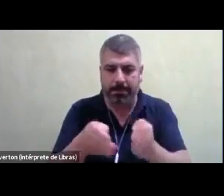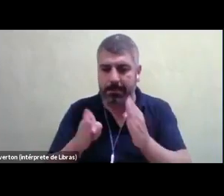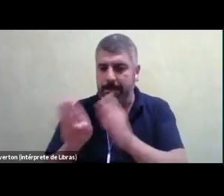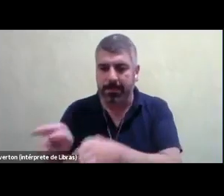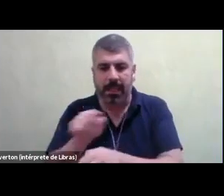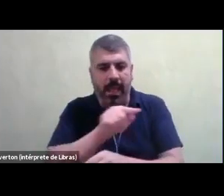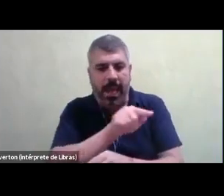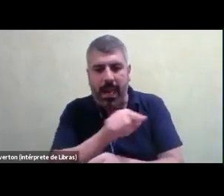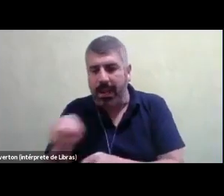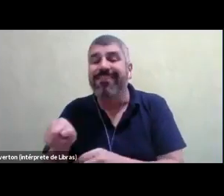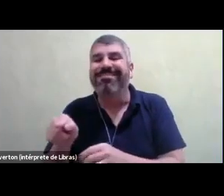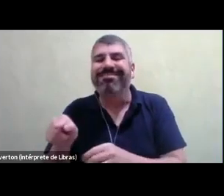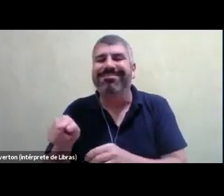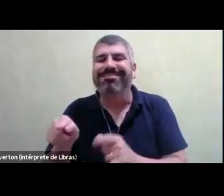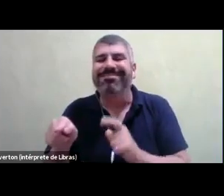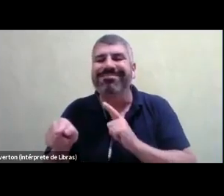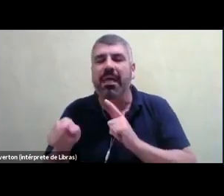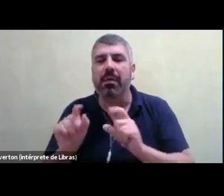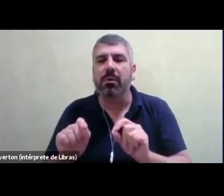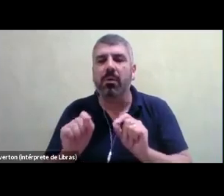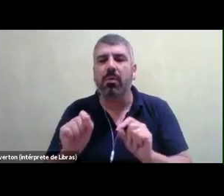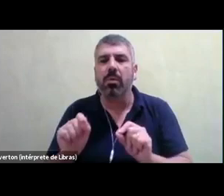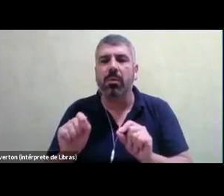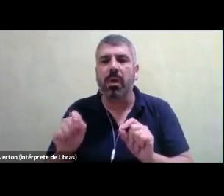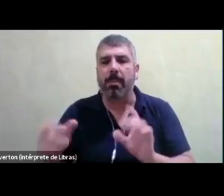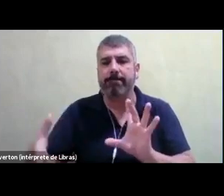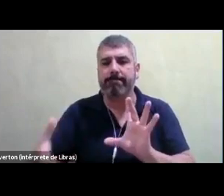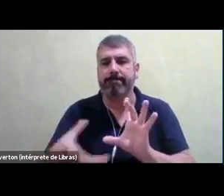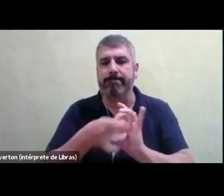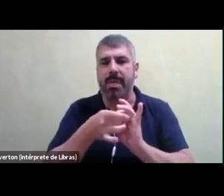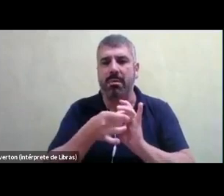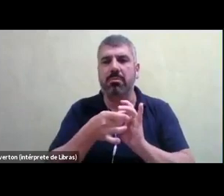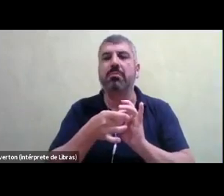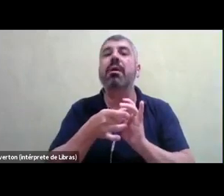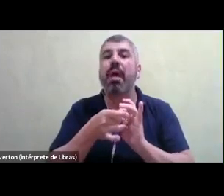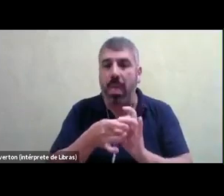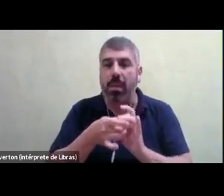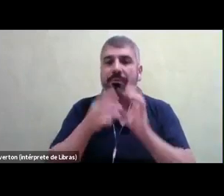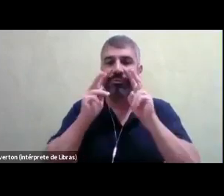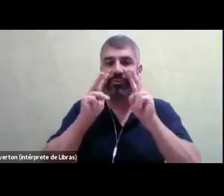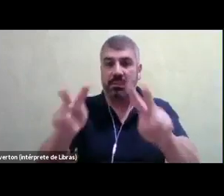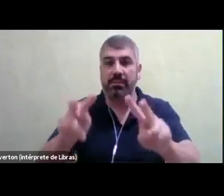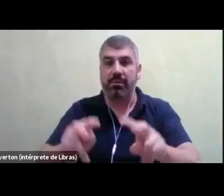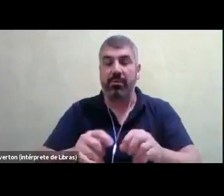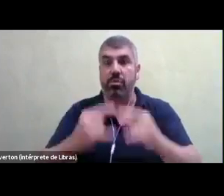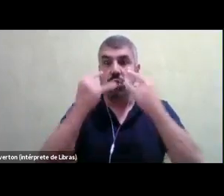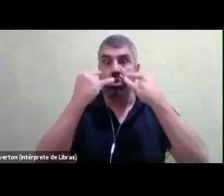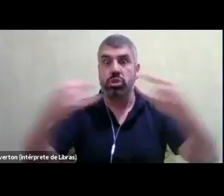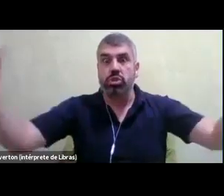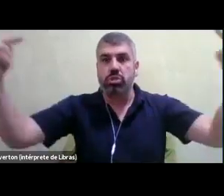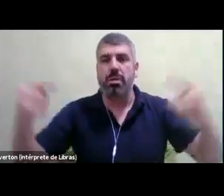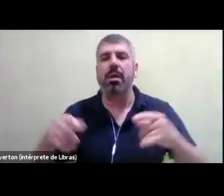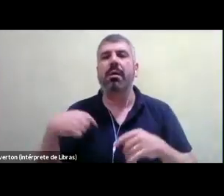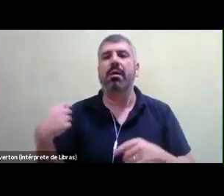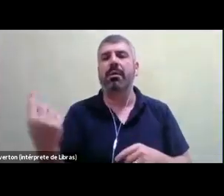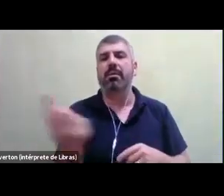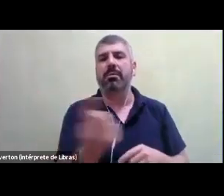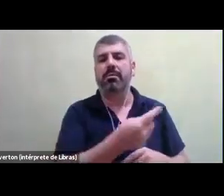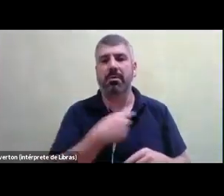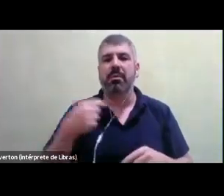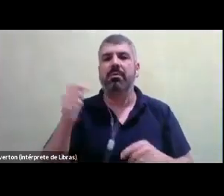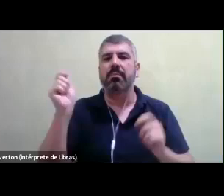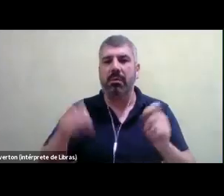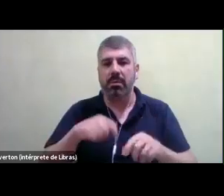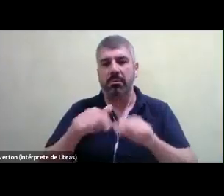forma, se tornem de alguma forma visíveis, né? E que a gente possa, a partir disso, fazer um trabalho